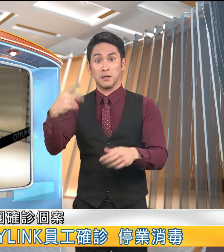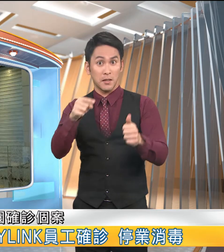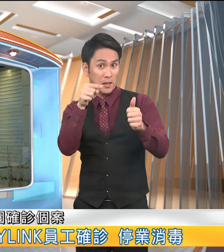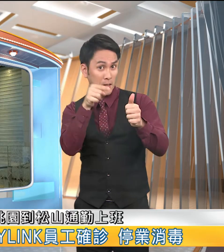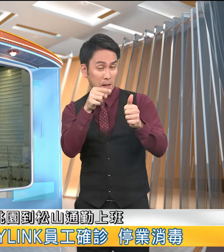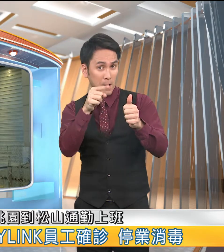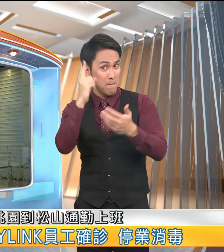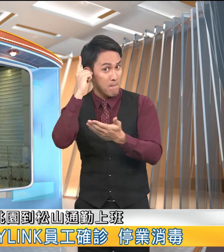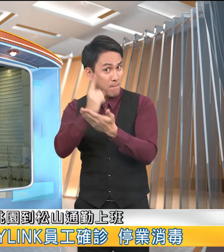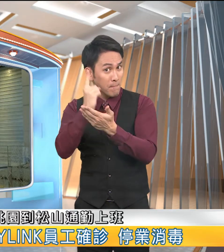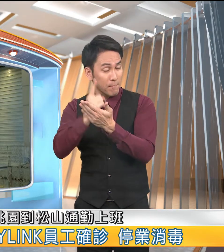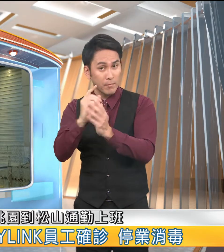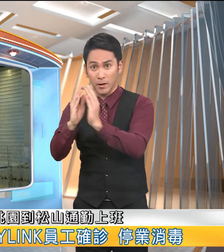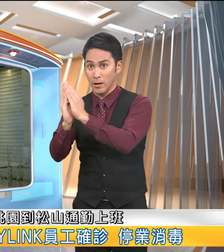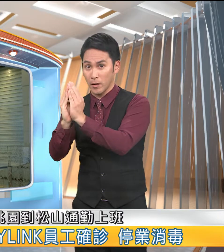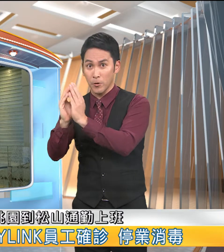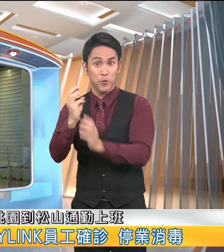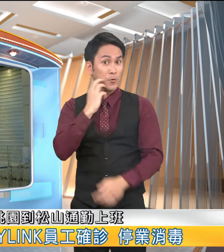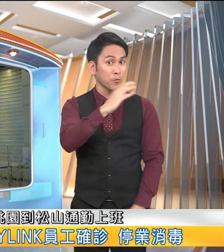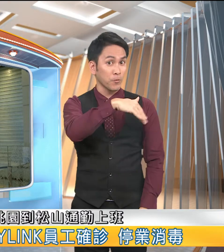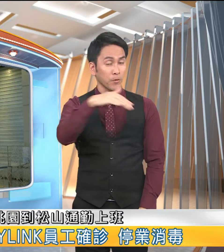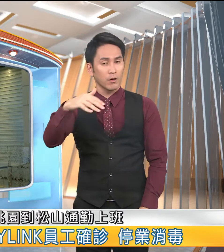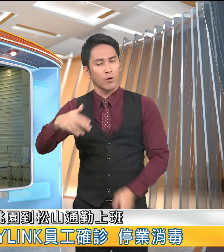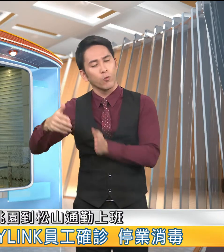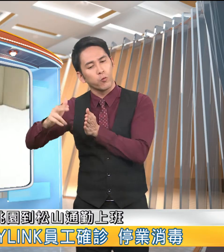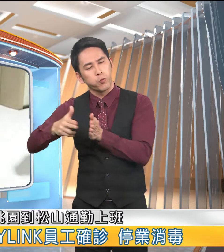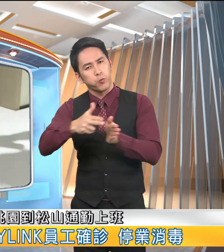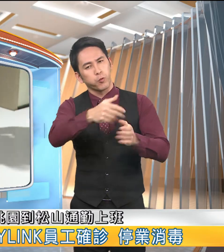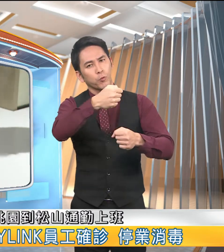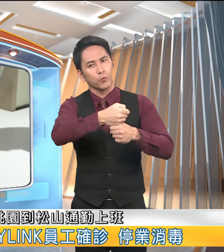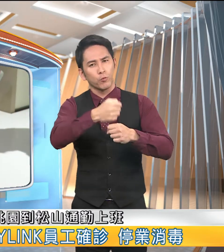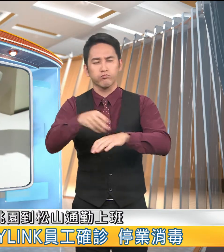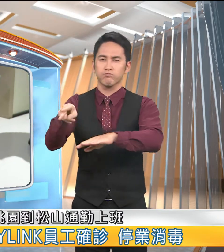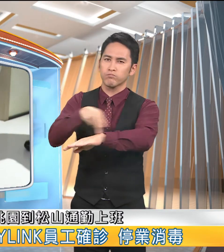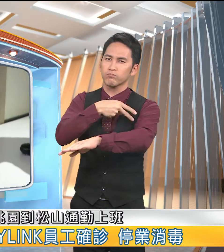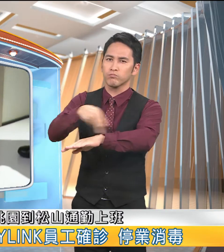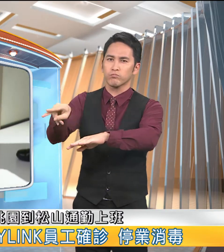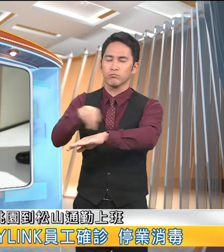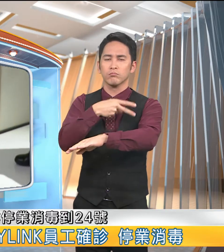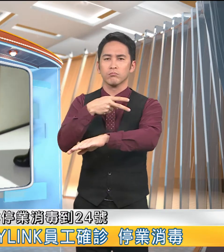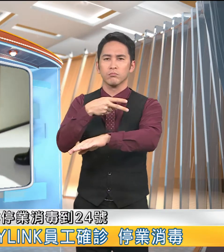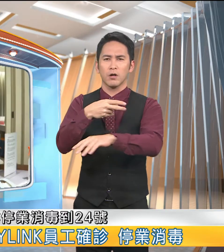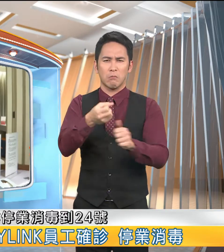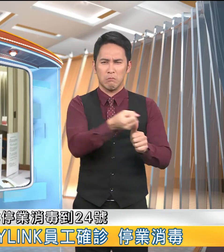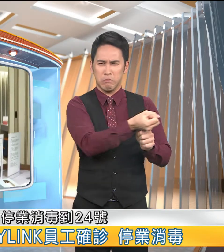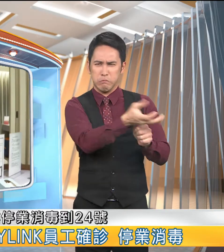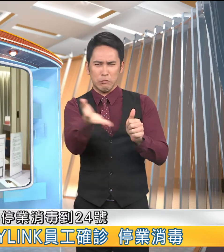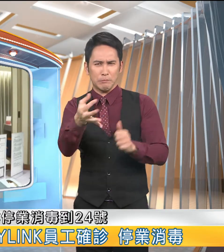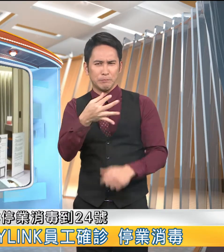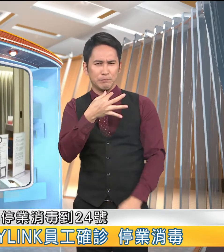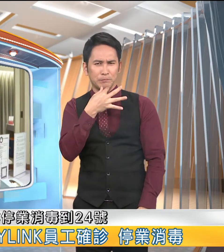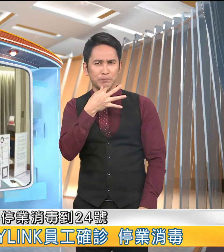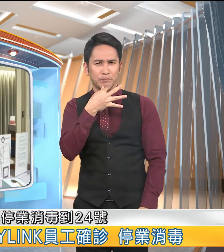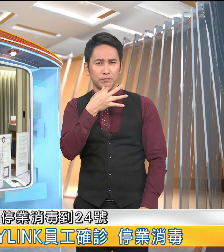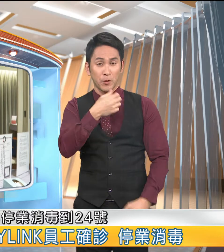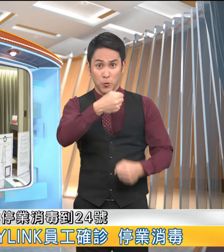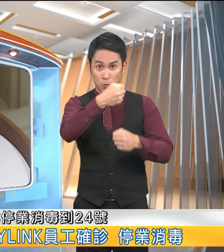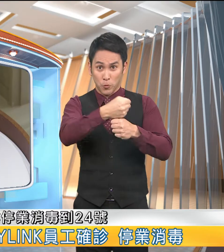且搭乘火车从桃园到松山通勤上班，他所工作的三楼停业消毒